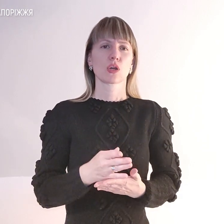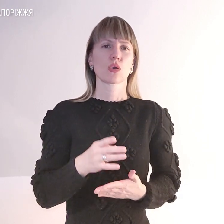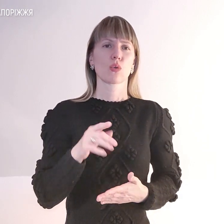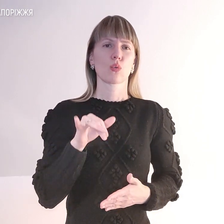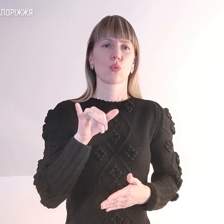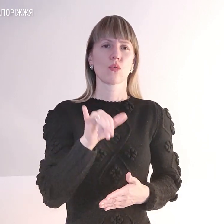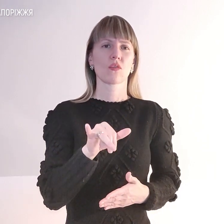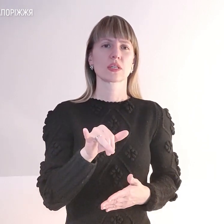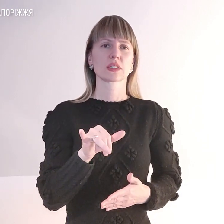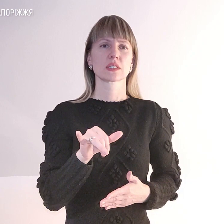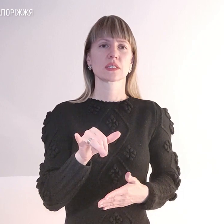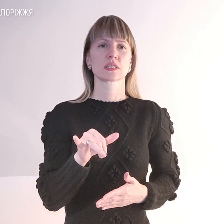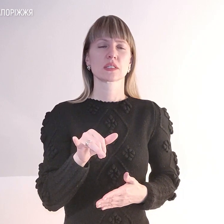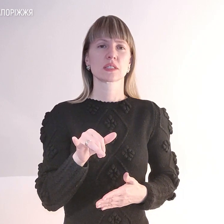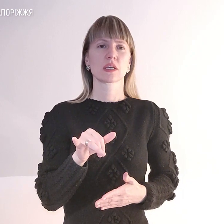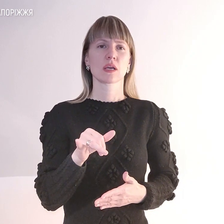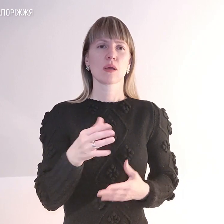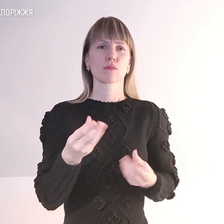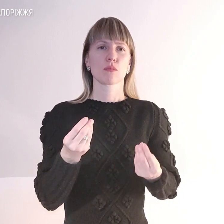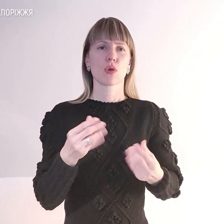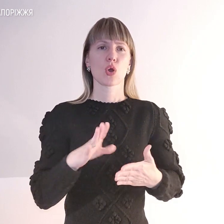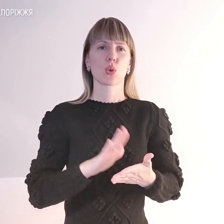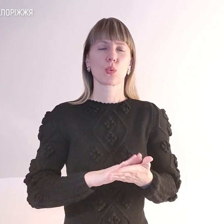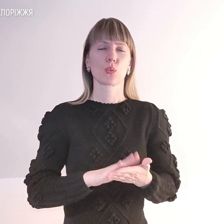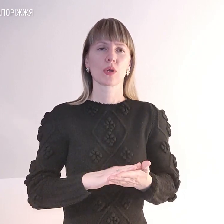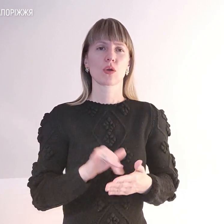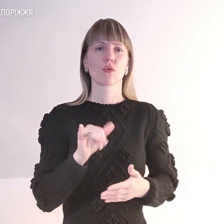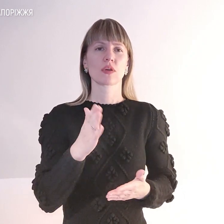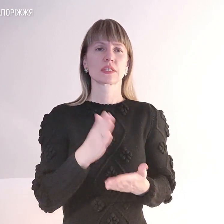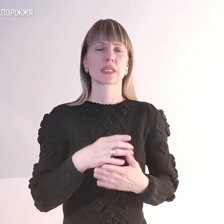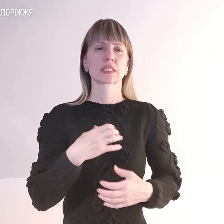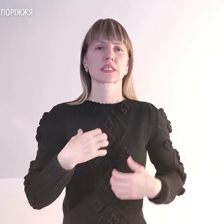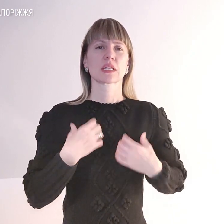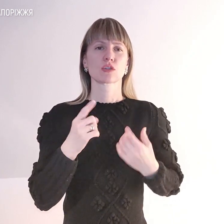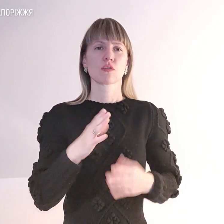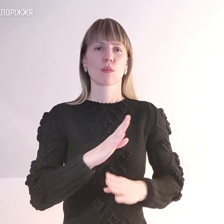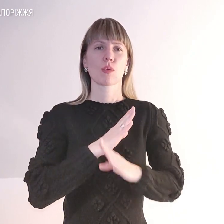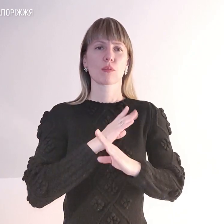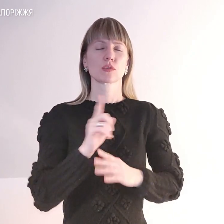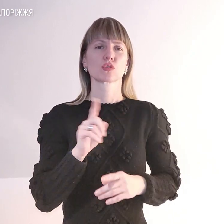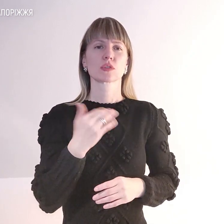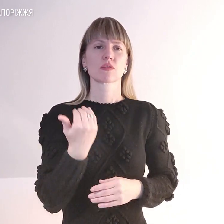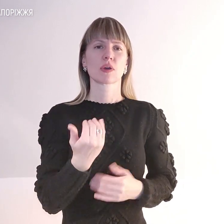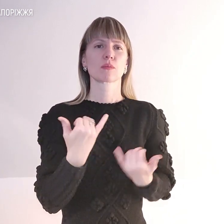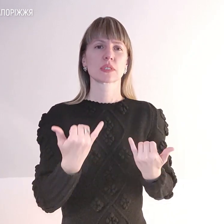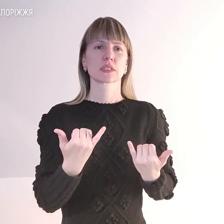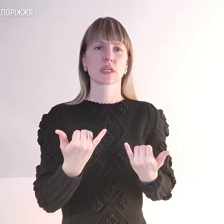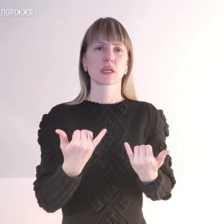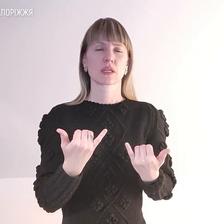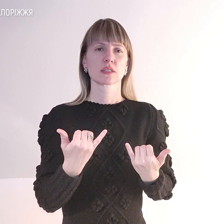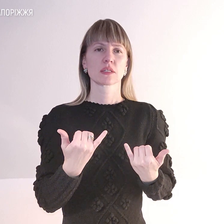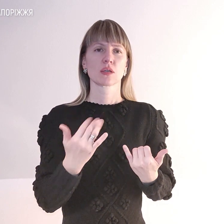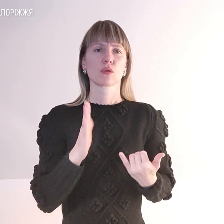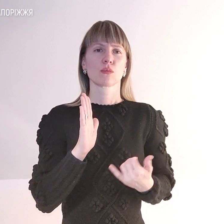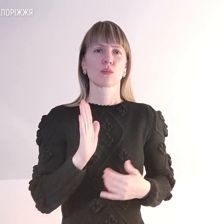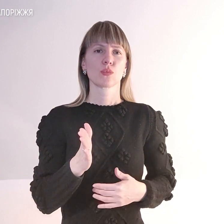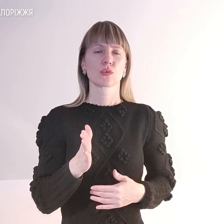там підніють руки, у вас є страх, що ви помрете, що щось з вами зараз відбудеться,